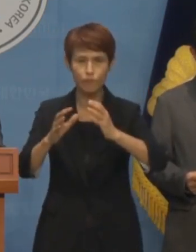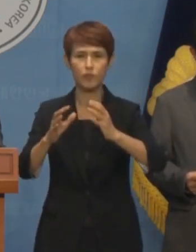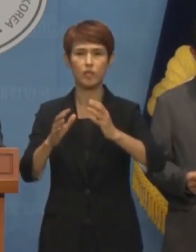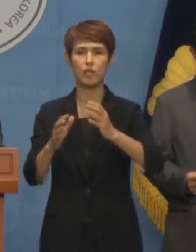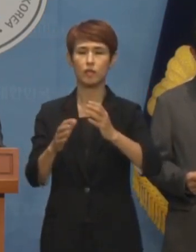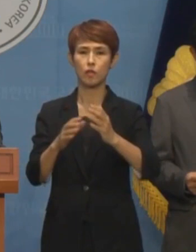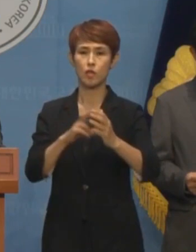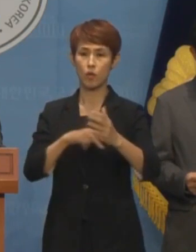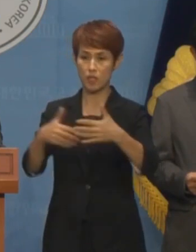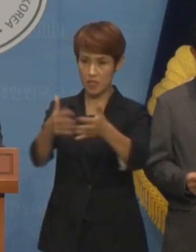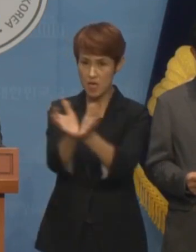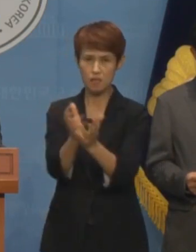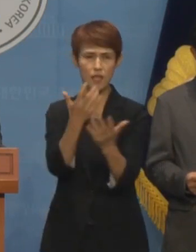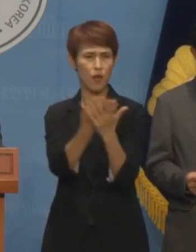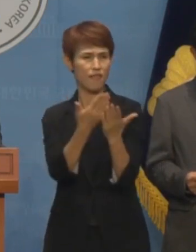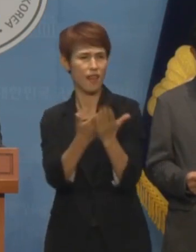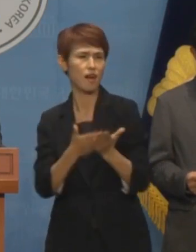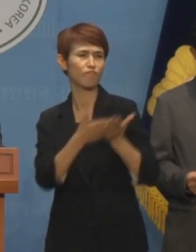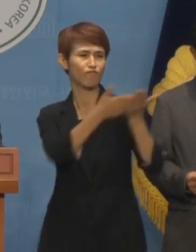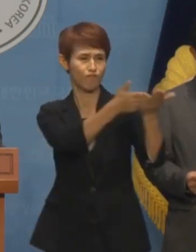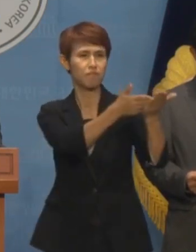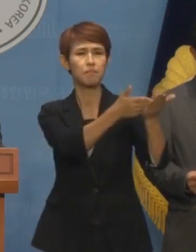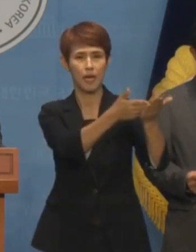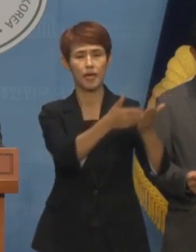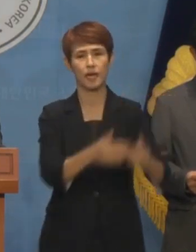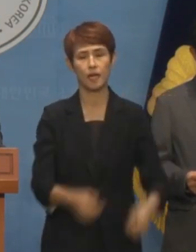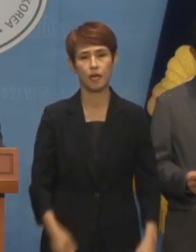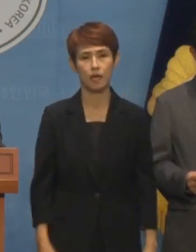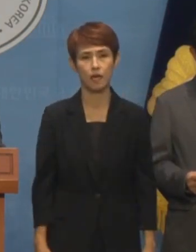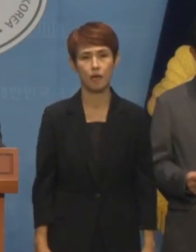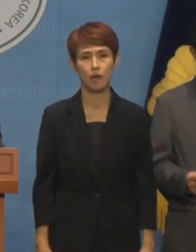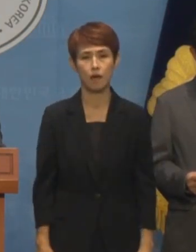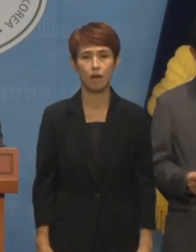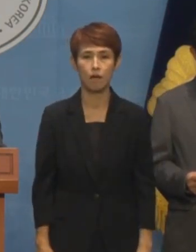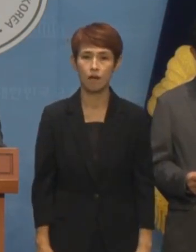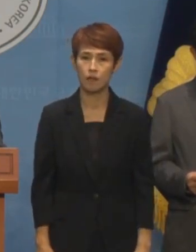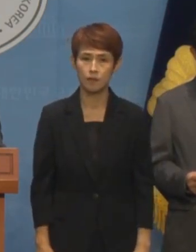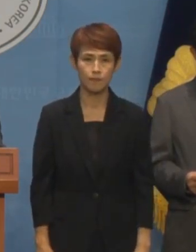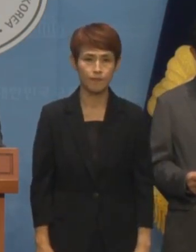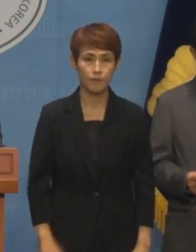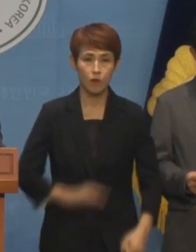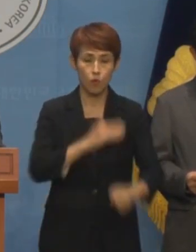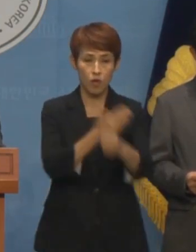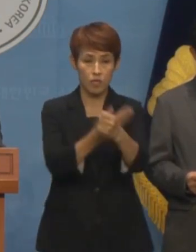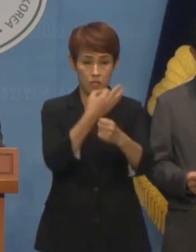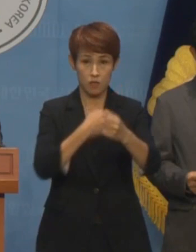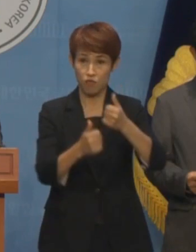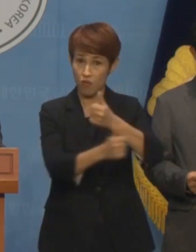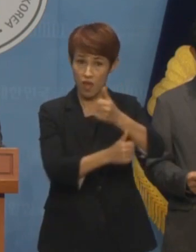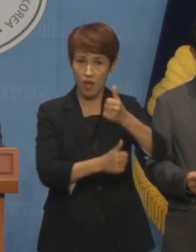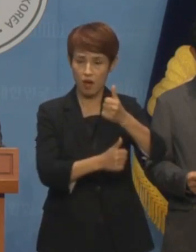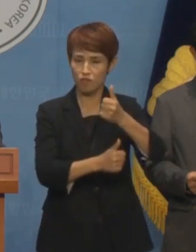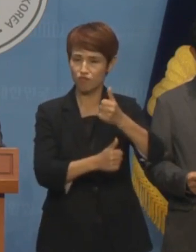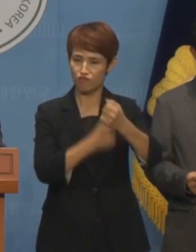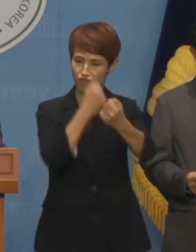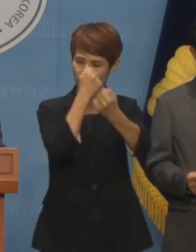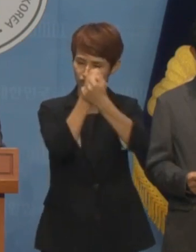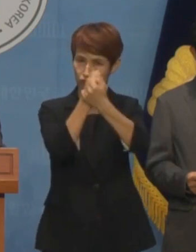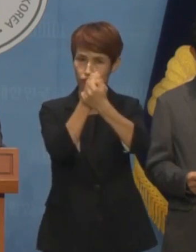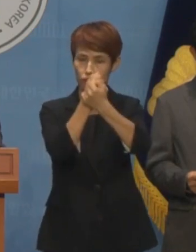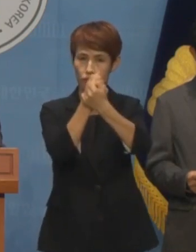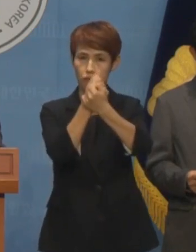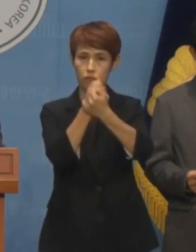자료 요구도 지속적으로 진행하고 있습니다. 그럼에도 여전히 권익위는 제자리고